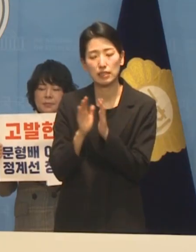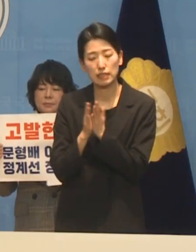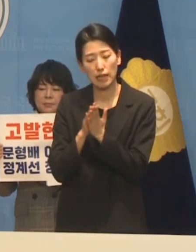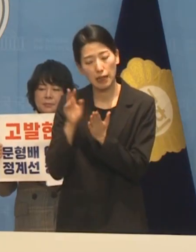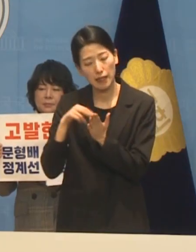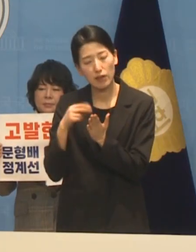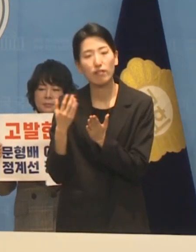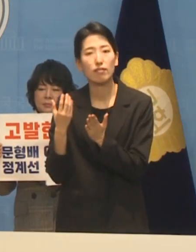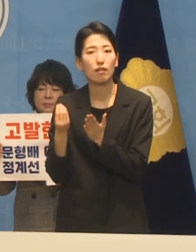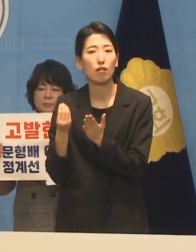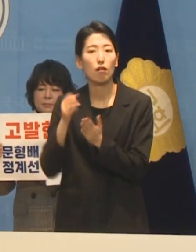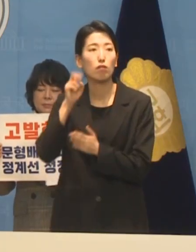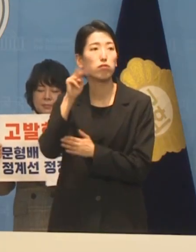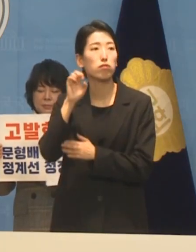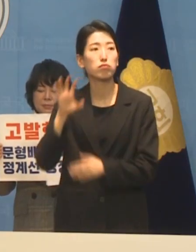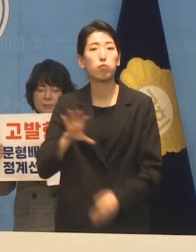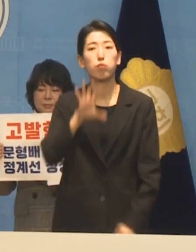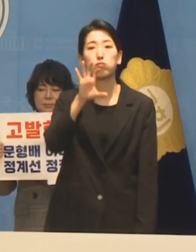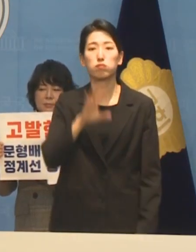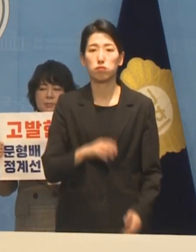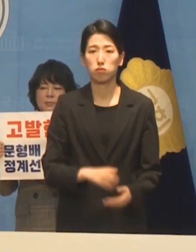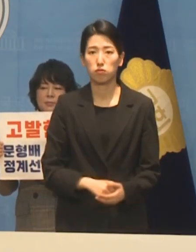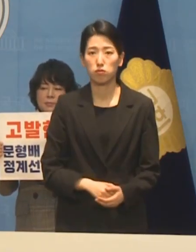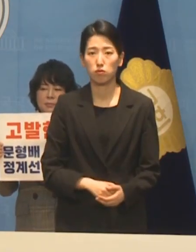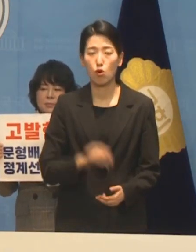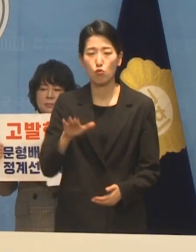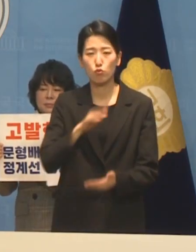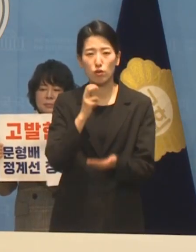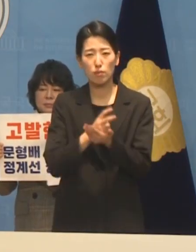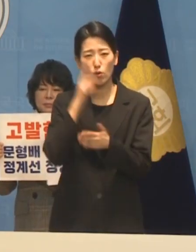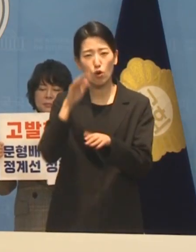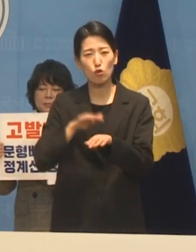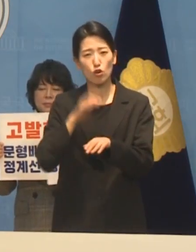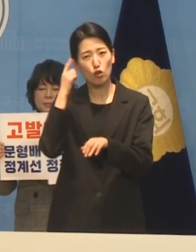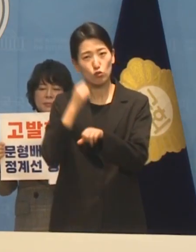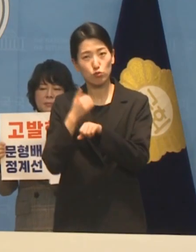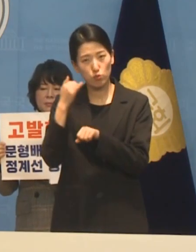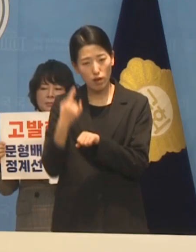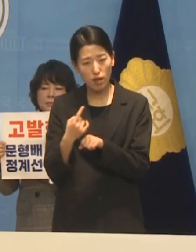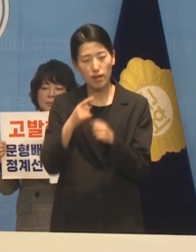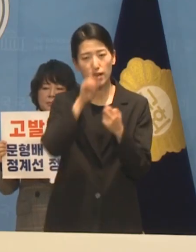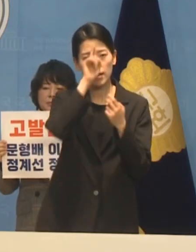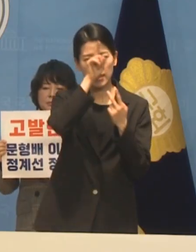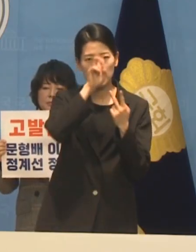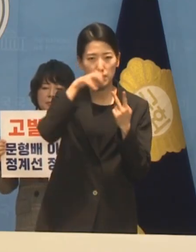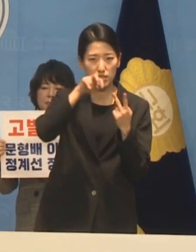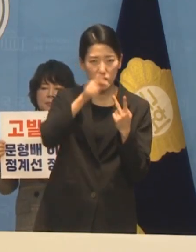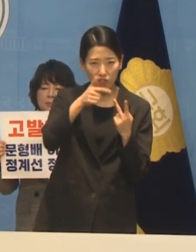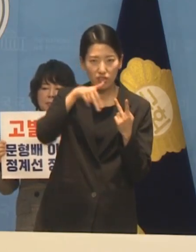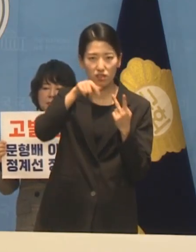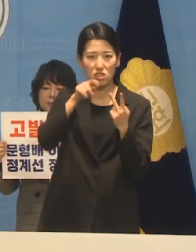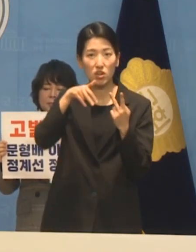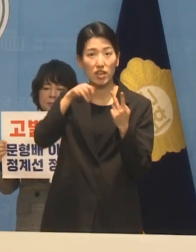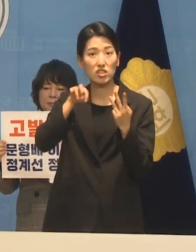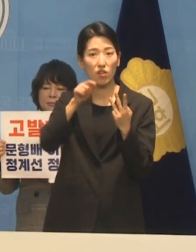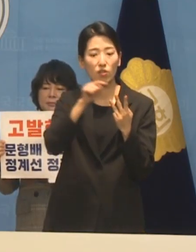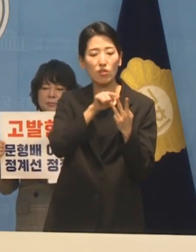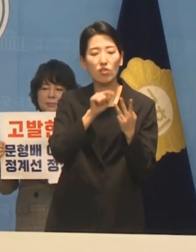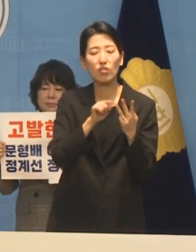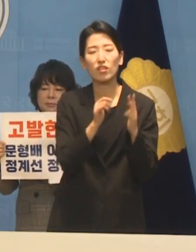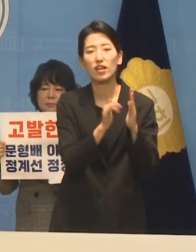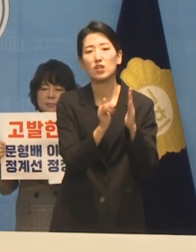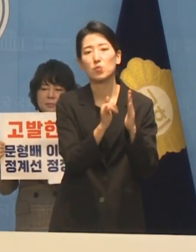읽었다고 SNS에 올린 적도 있습니다. 우리법 연구회 출신 이미선, 정계선 두 헌법재판관의 가족